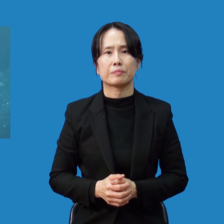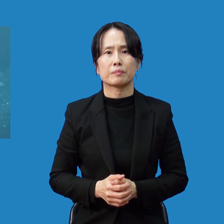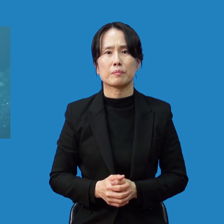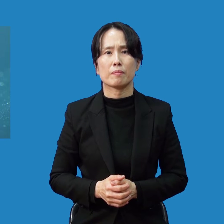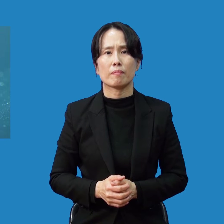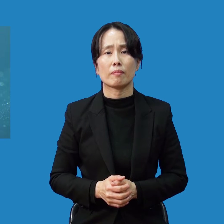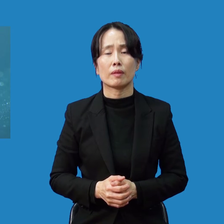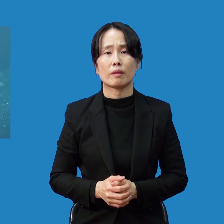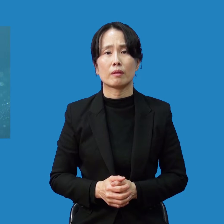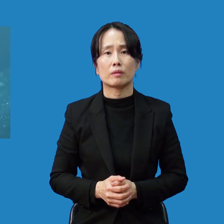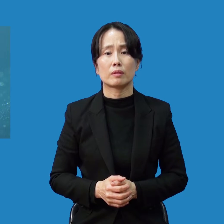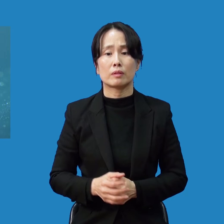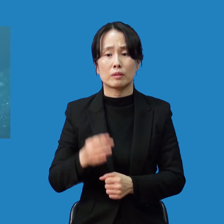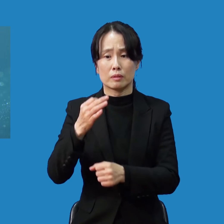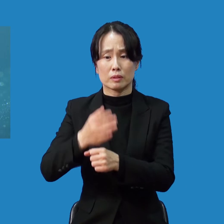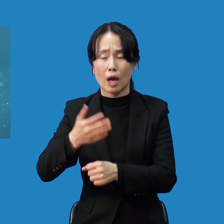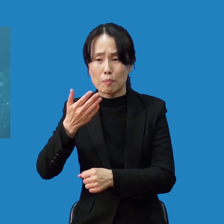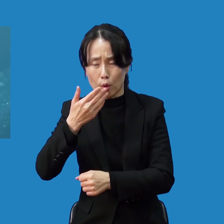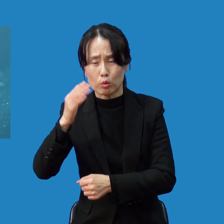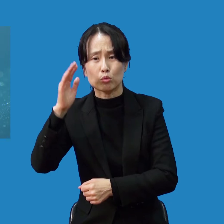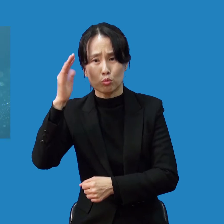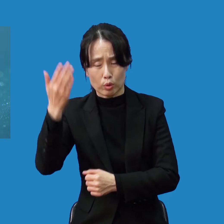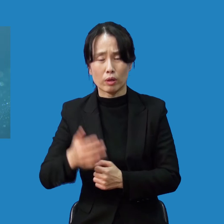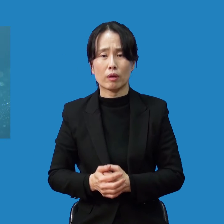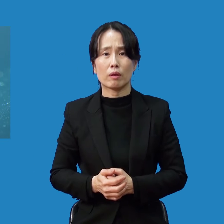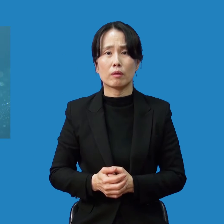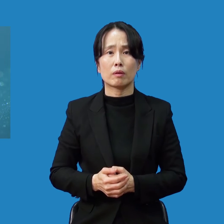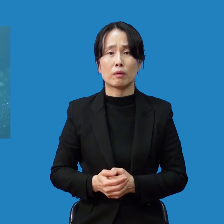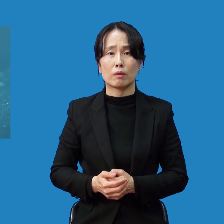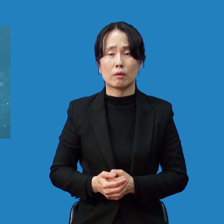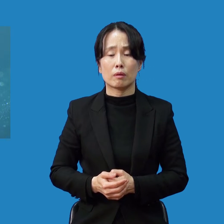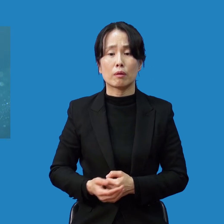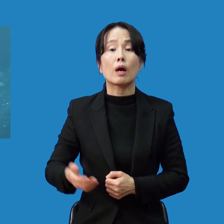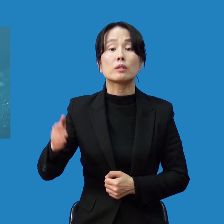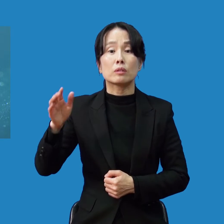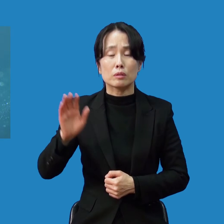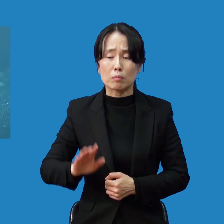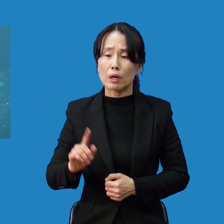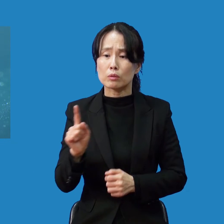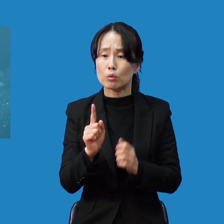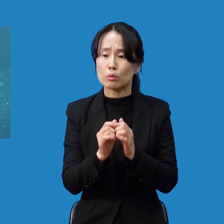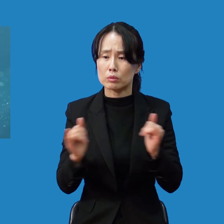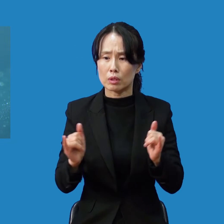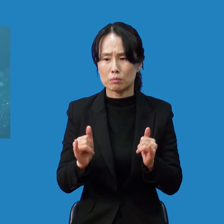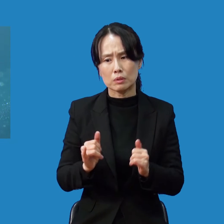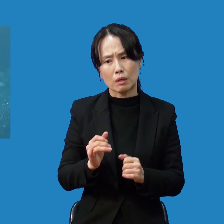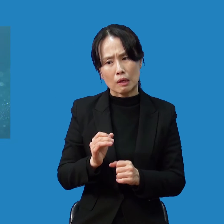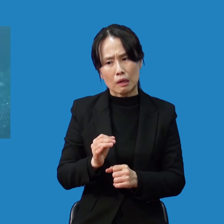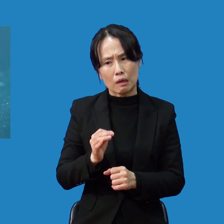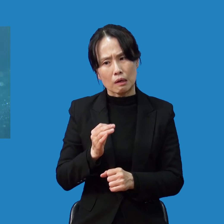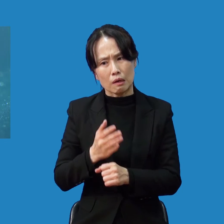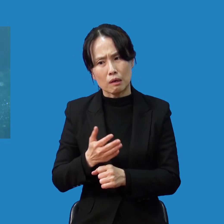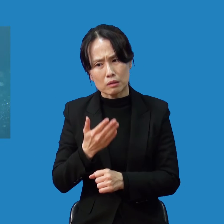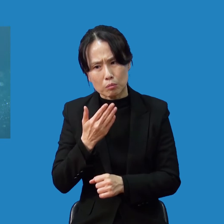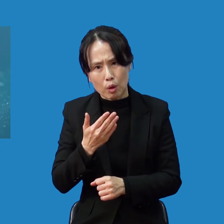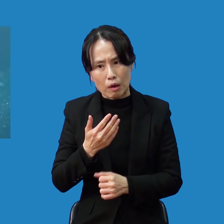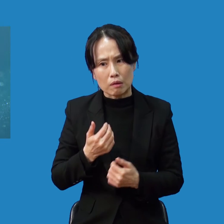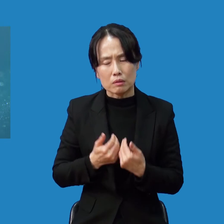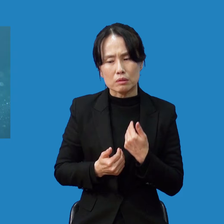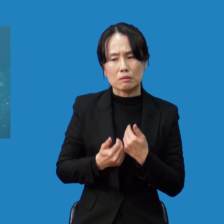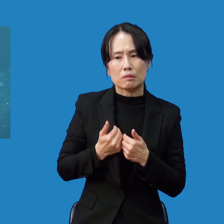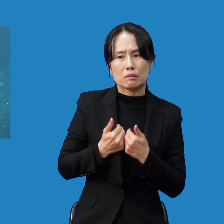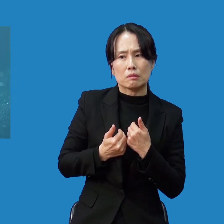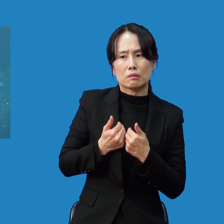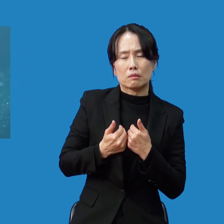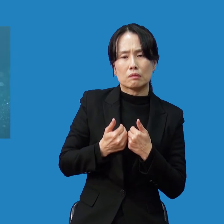그래서 사 먹어도 되지만, 그러나 모두가 다 사 먹어도 나는 그게 왠지 마음에 거리끼고 나는